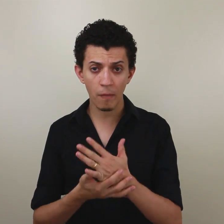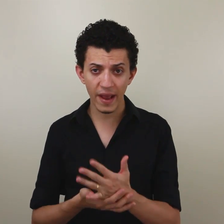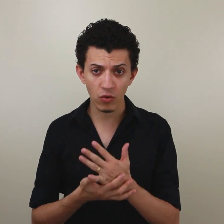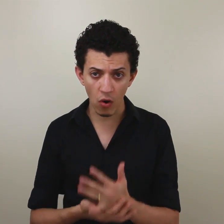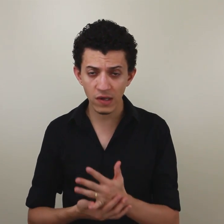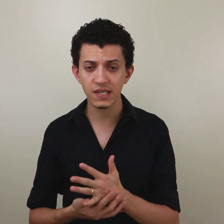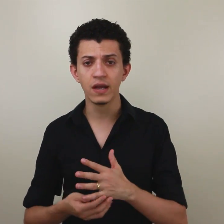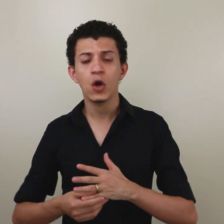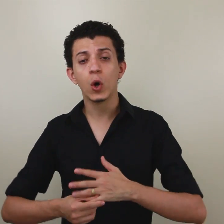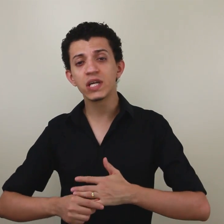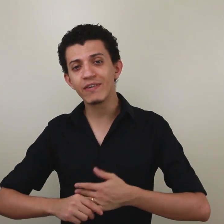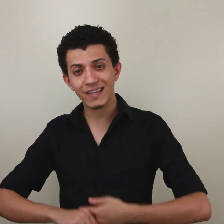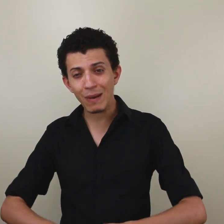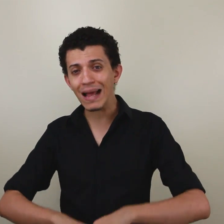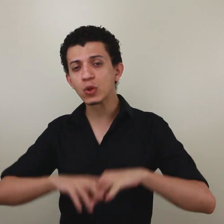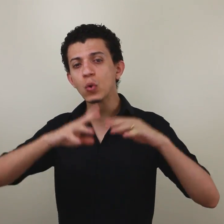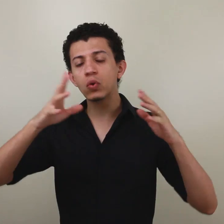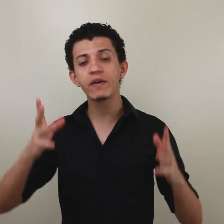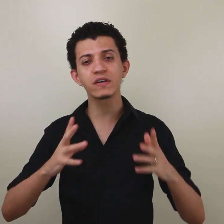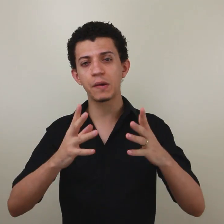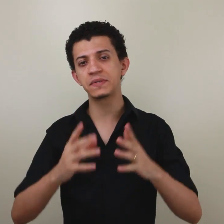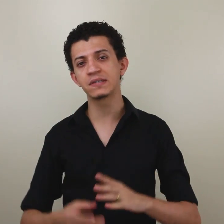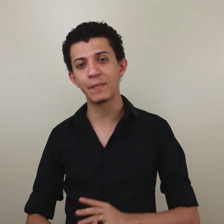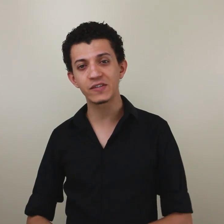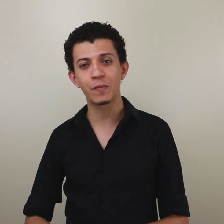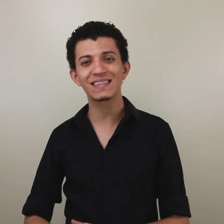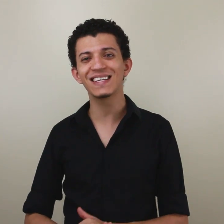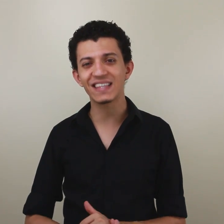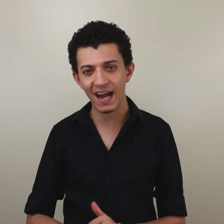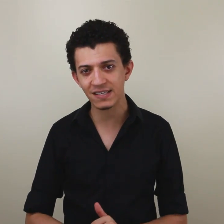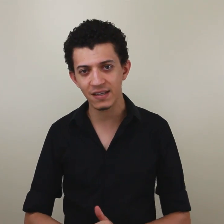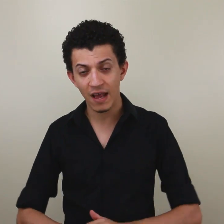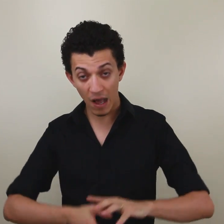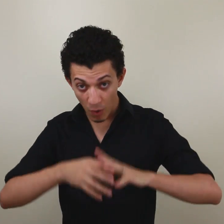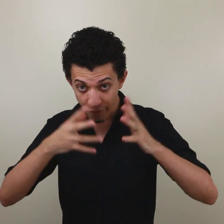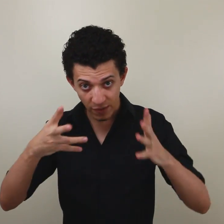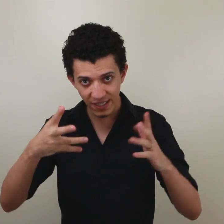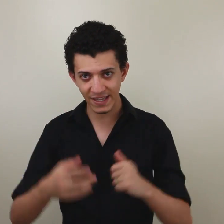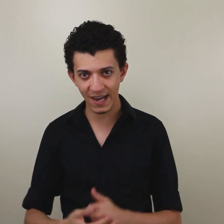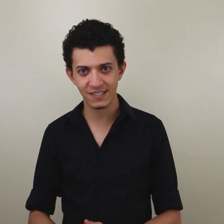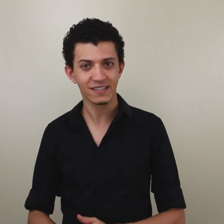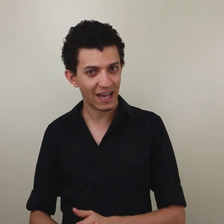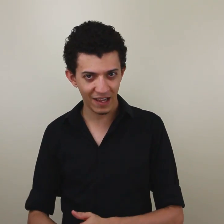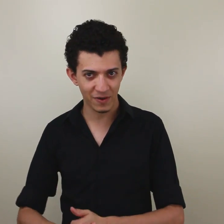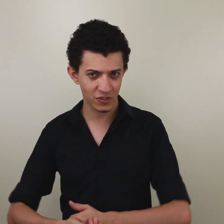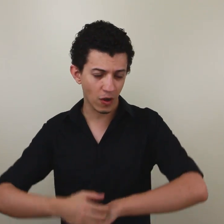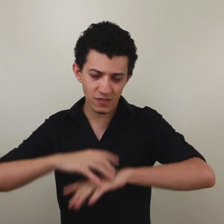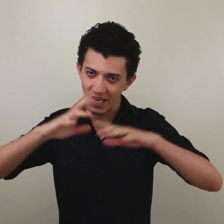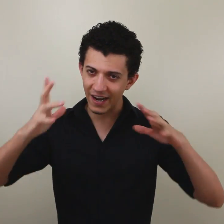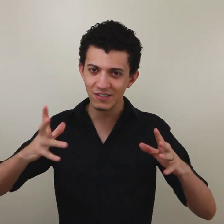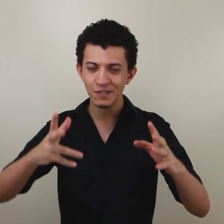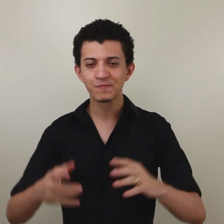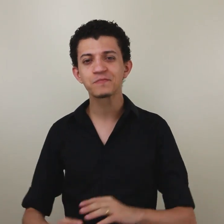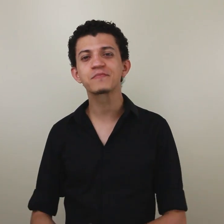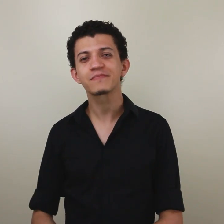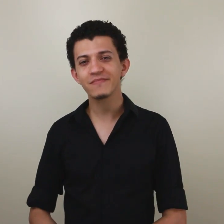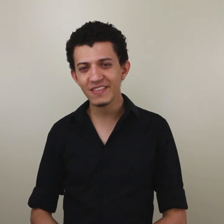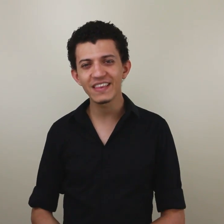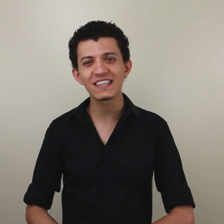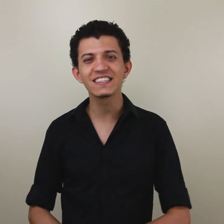Roberto Costa, onde ele vai trabalhar tudo o que você precisa saber sobre a sintaxe, a morfossintaxe da Libras. Todos os segredos da